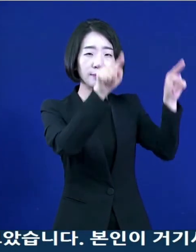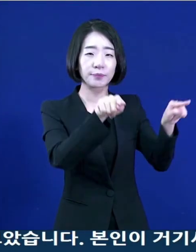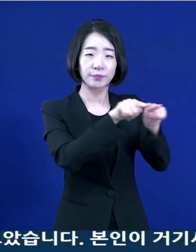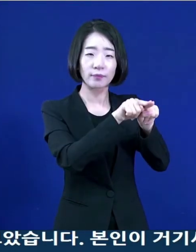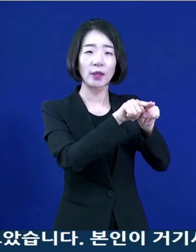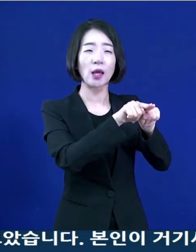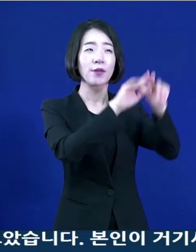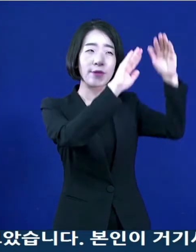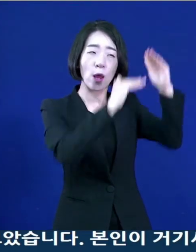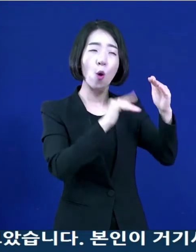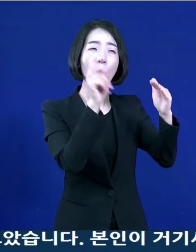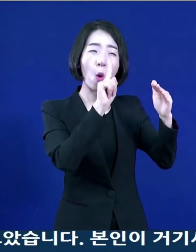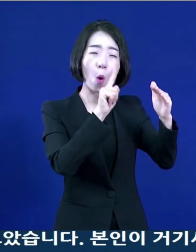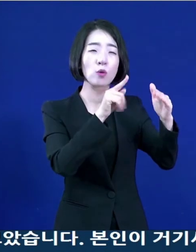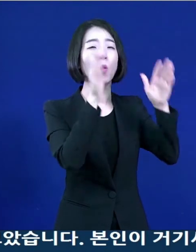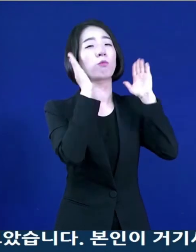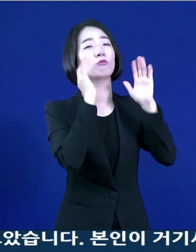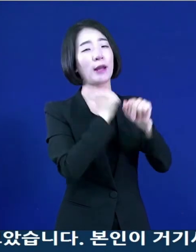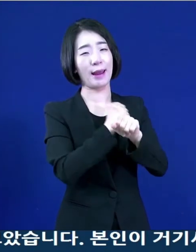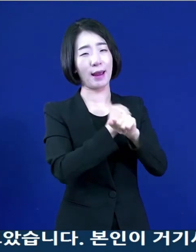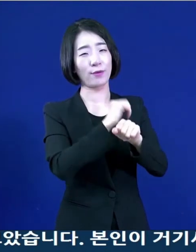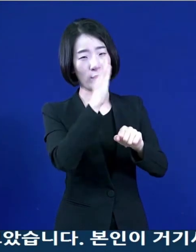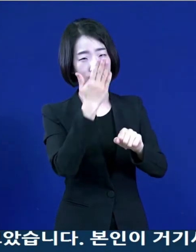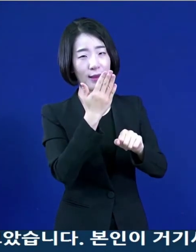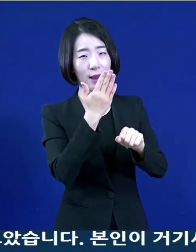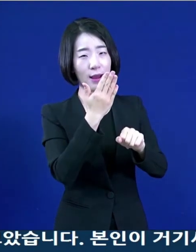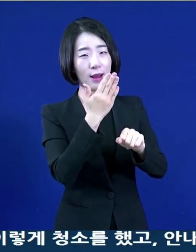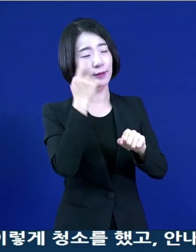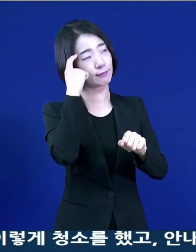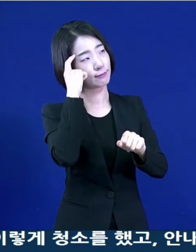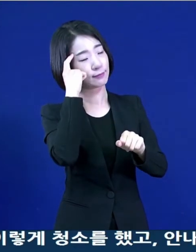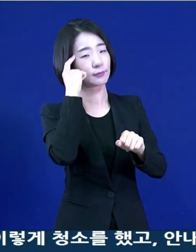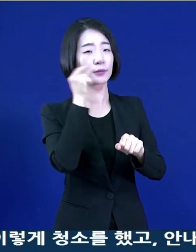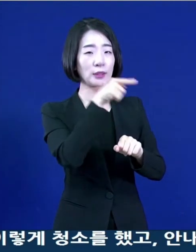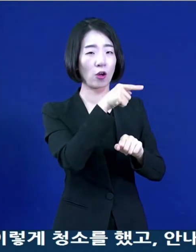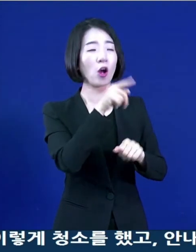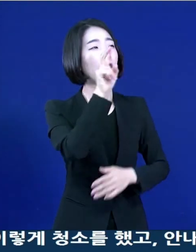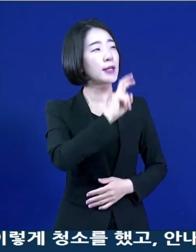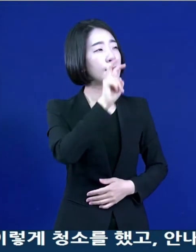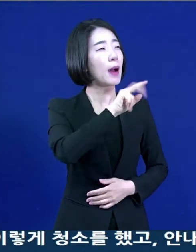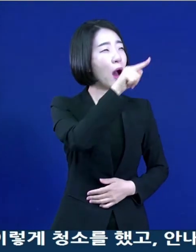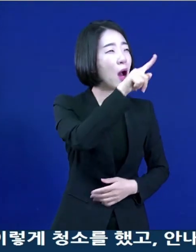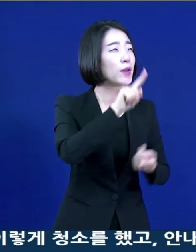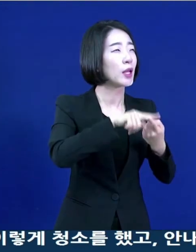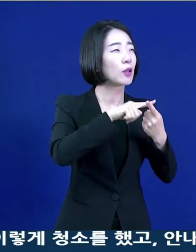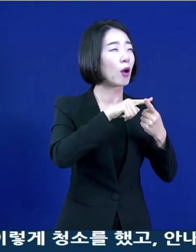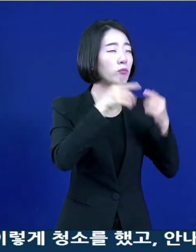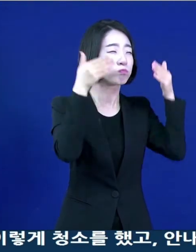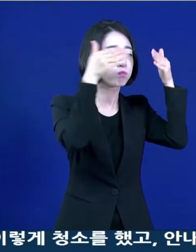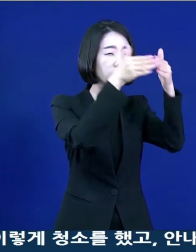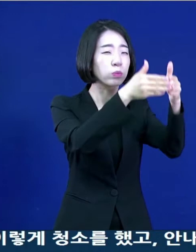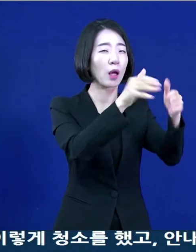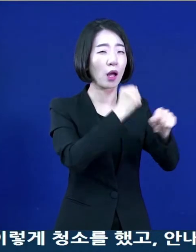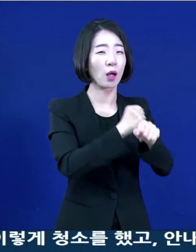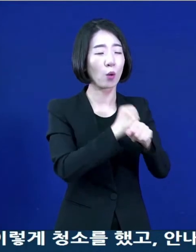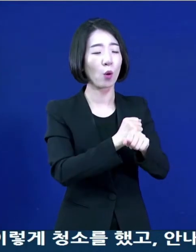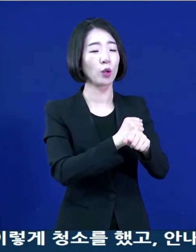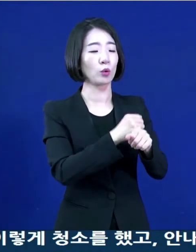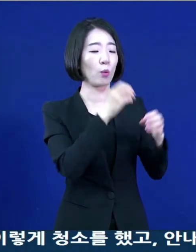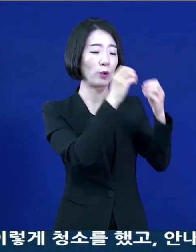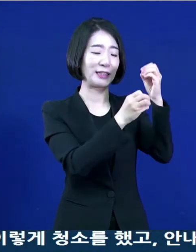그러니까 시간이 좀 지나면서 신나게 청소하면서 음악을 공부하고 시를 공부하고 문학을 공부하다